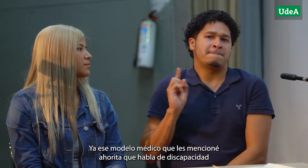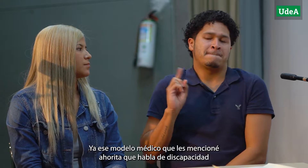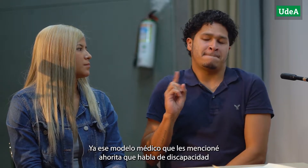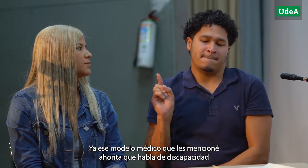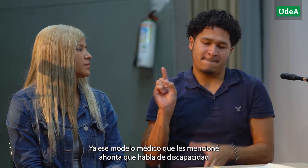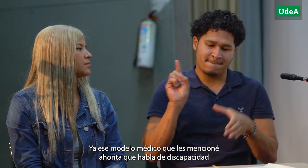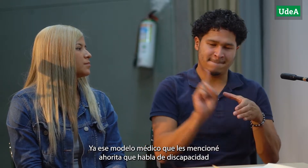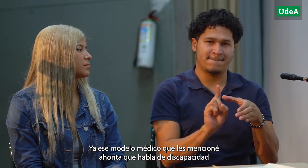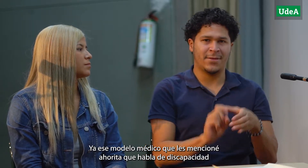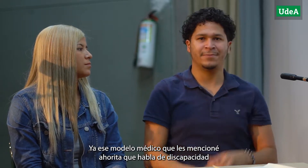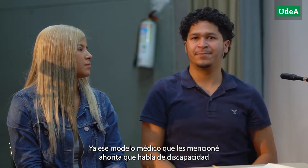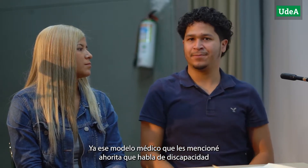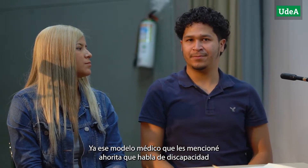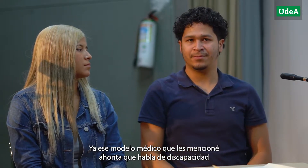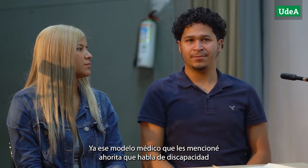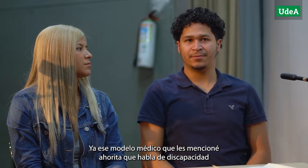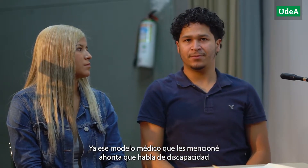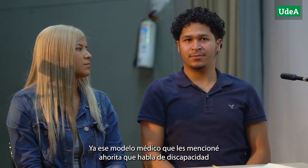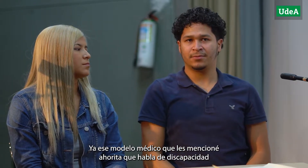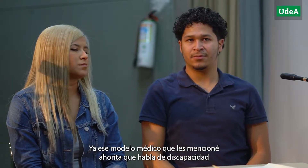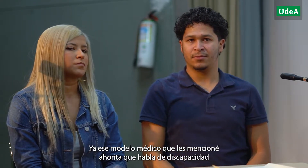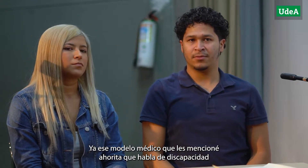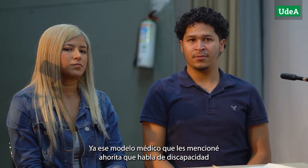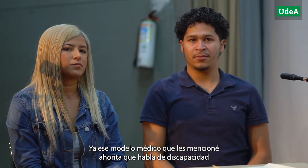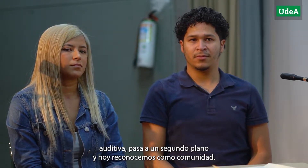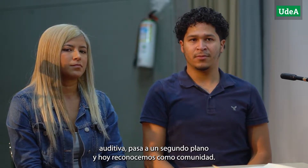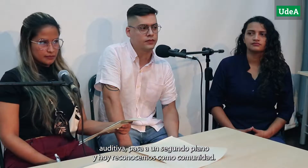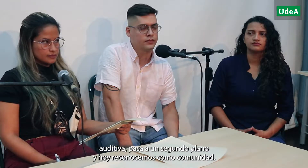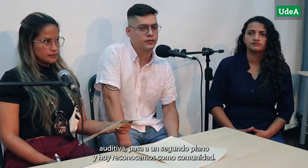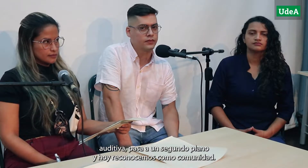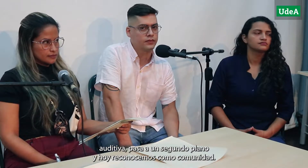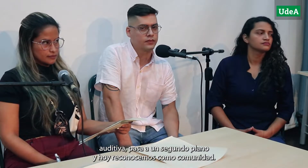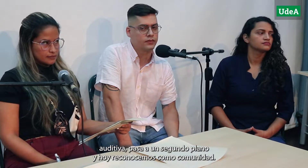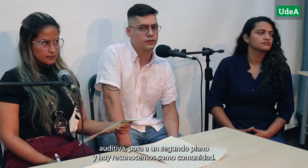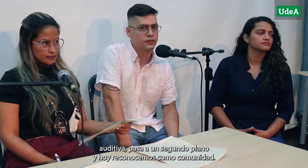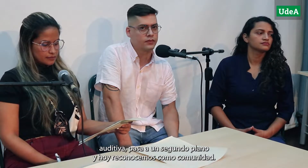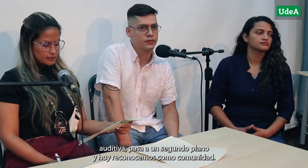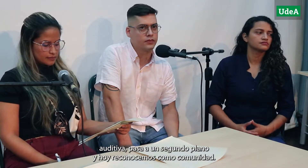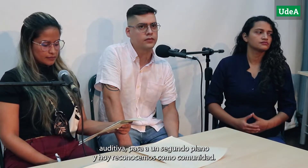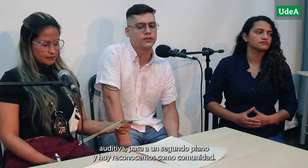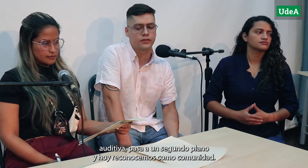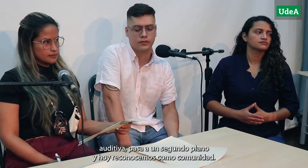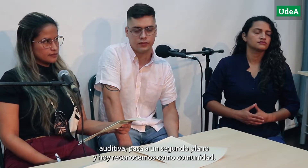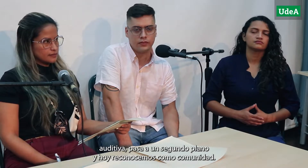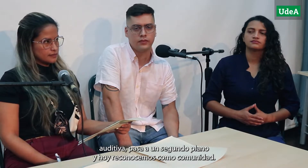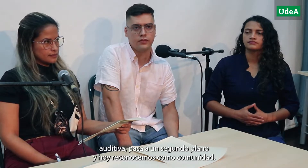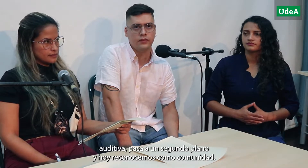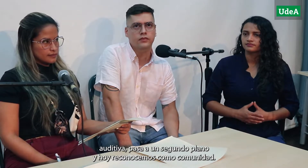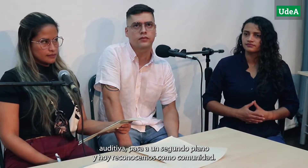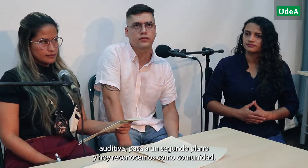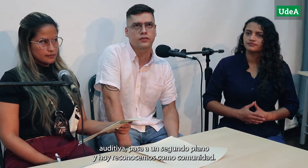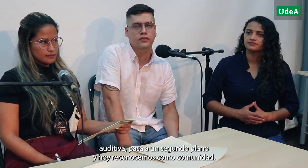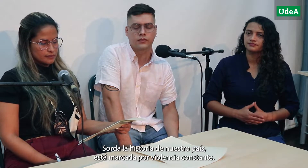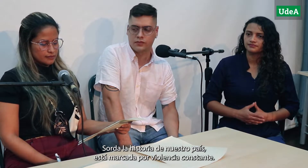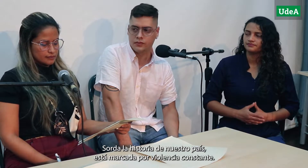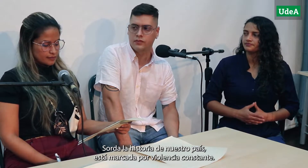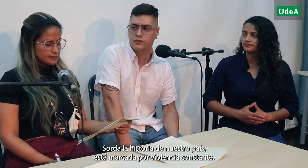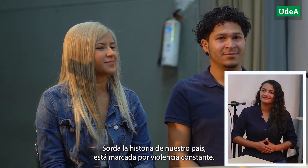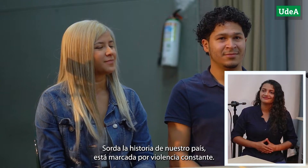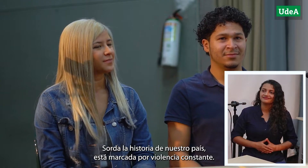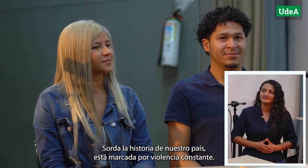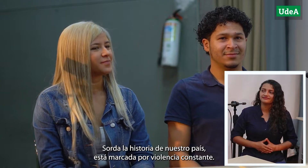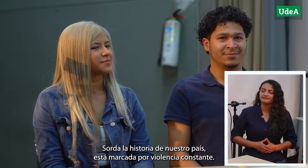Ya ese modelo médico que les mencionaba ahorita, que habla de discapacidad auditiva, pasa a un segundo plano y hoy nos reconocemos como comunidad